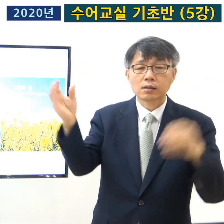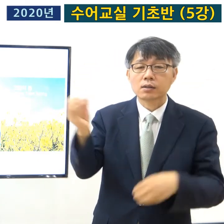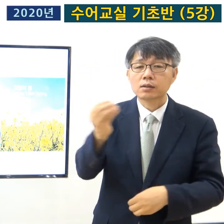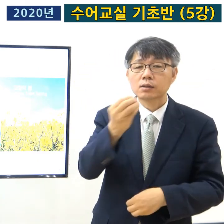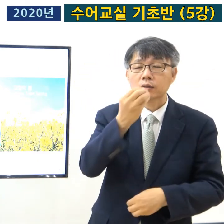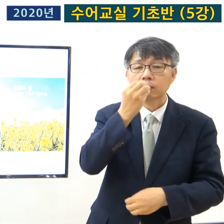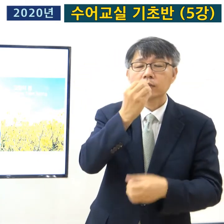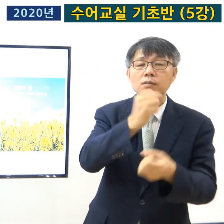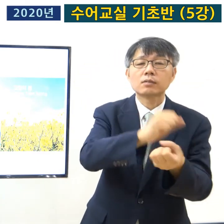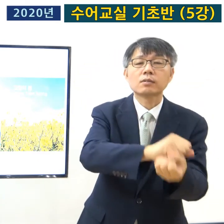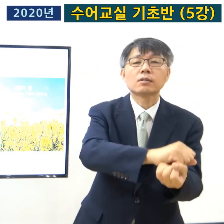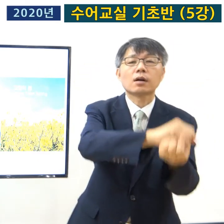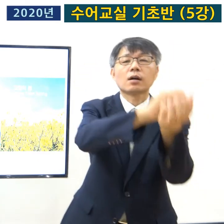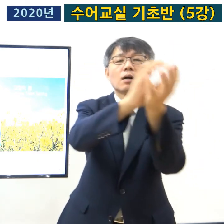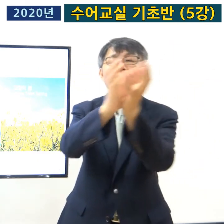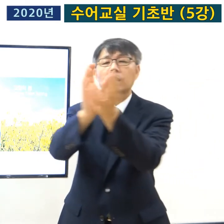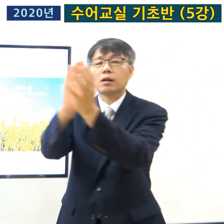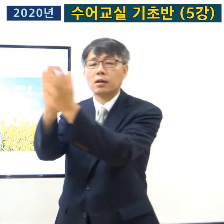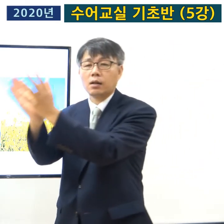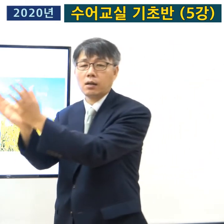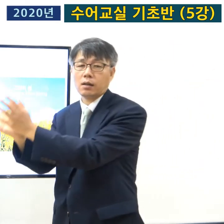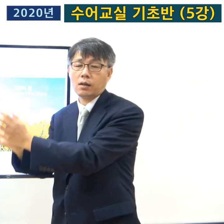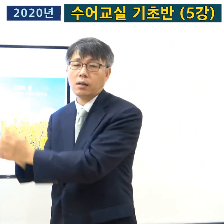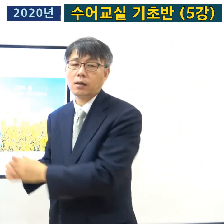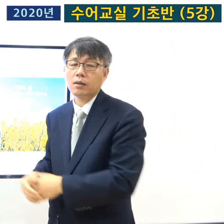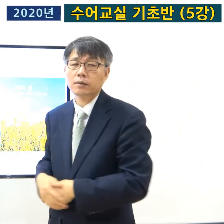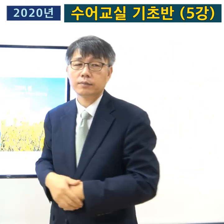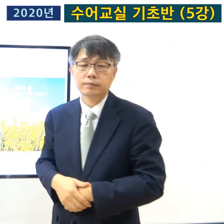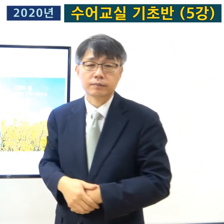아기 진달래